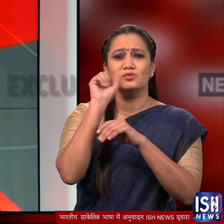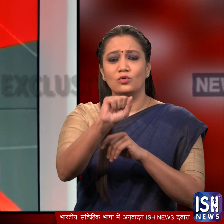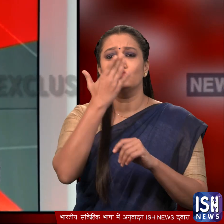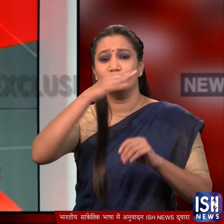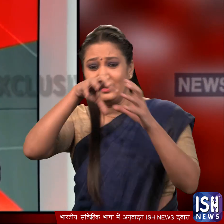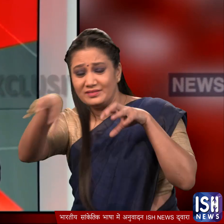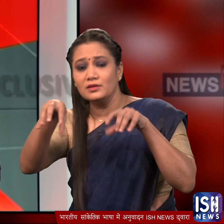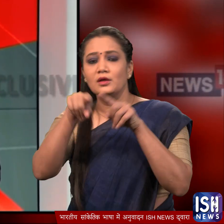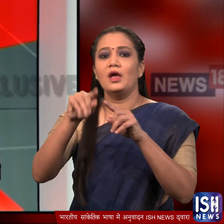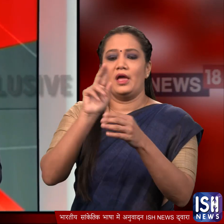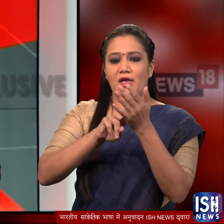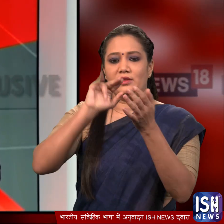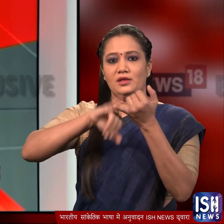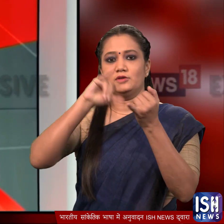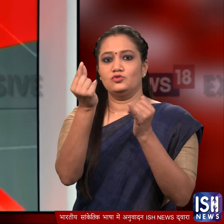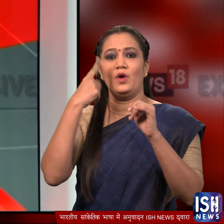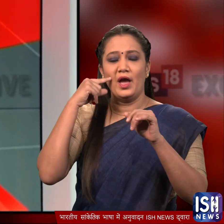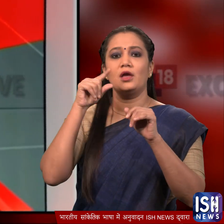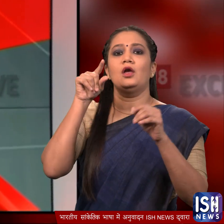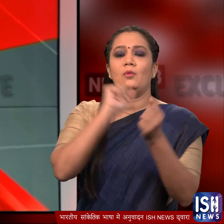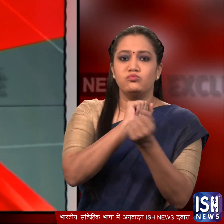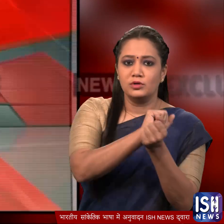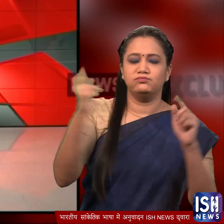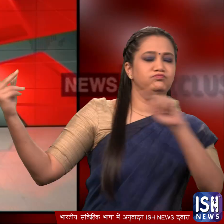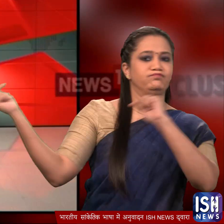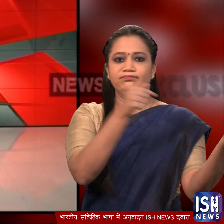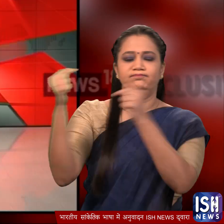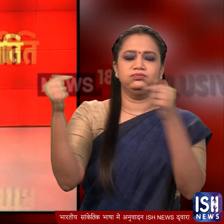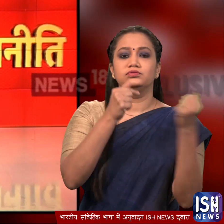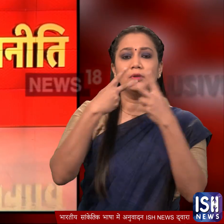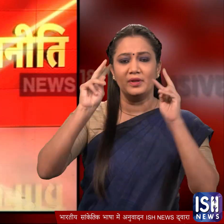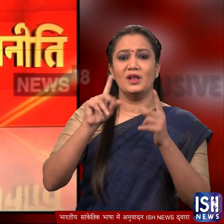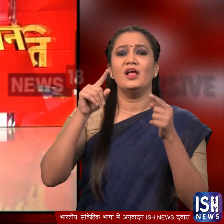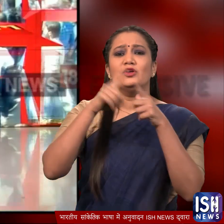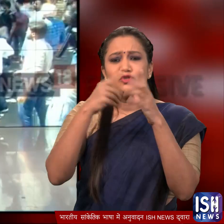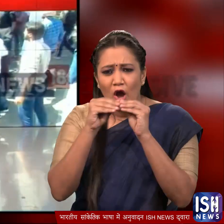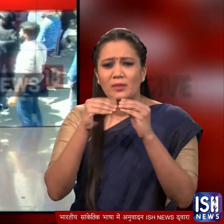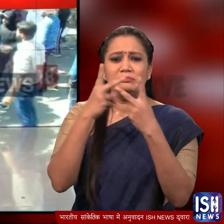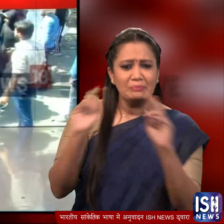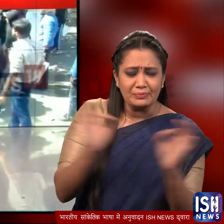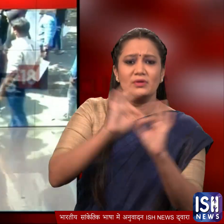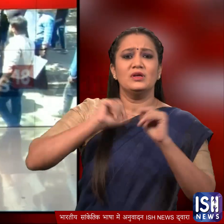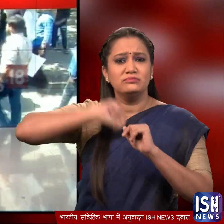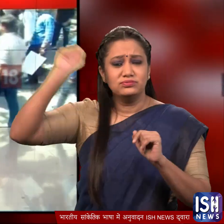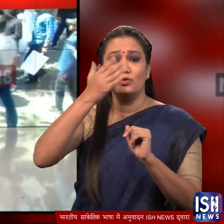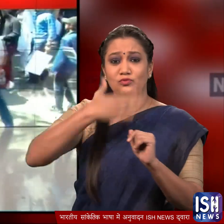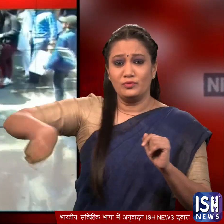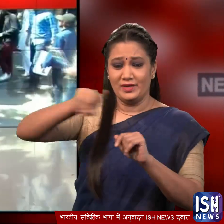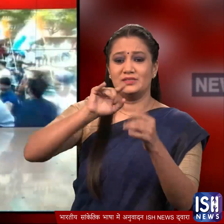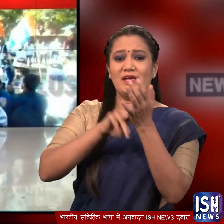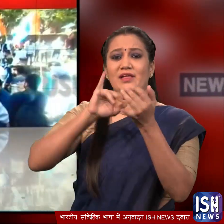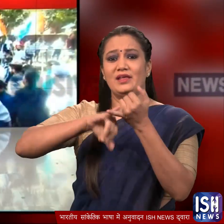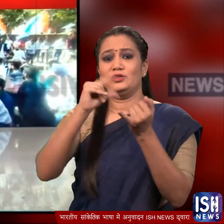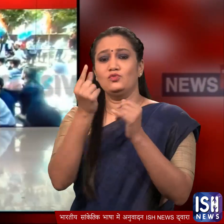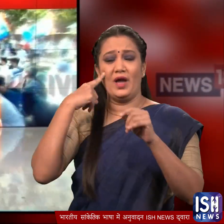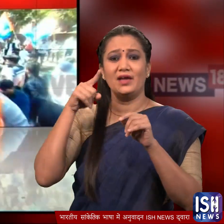चंडीगढ़ में कांग्रेस की छात्र इकाई एनएसयूआई के कार्यकर्ताओं और पुलिस के बीच जोरदार भिड़ंत हो गई। रोजगार के मुद्दे पर प्रदर्शन कर